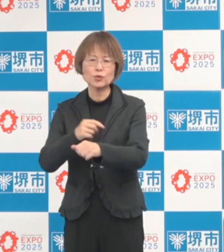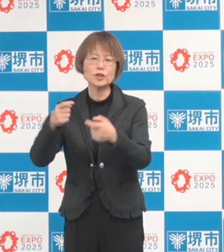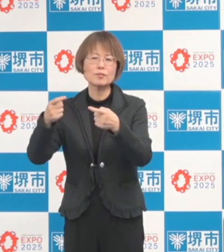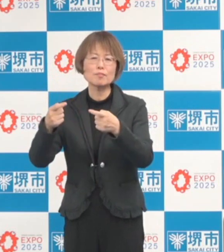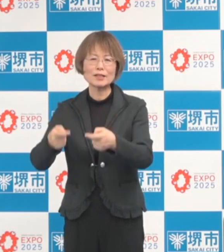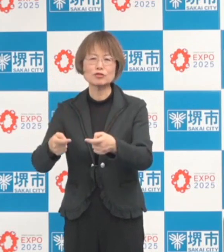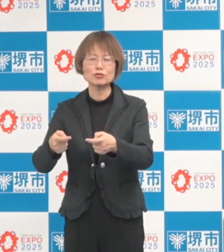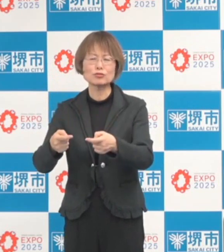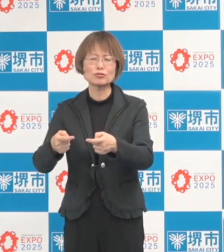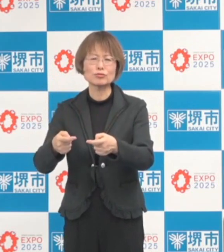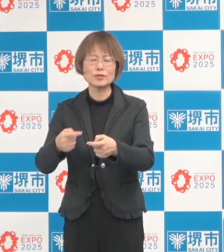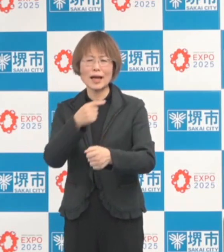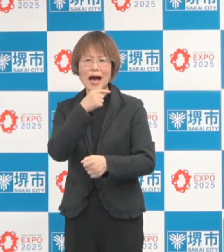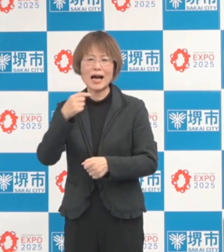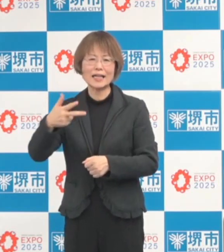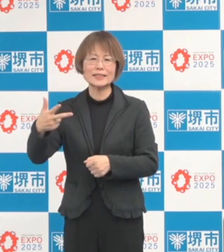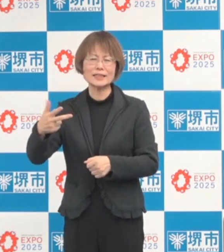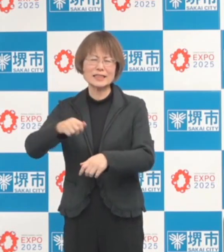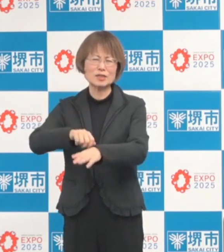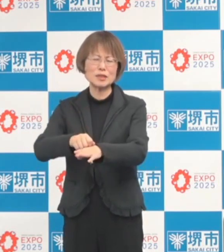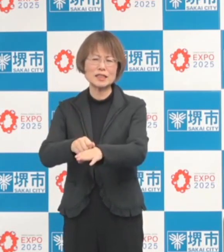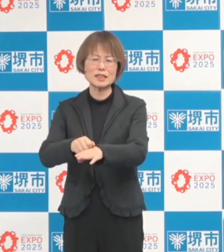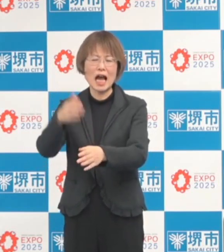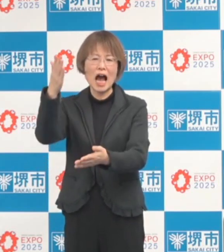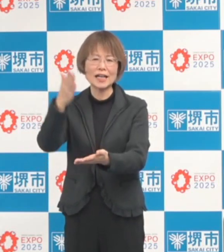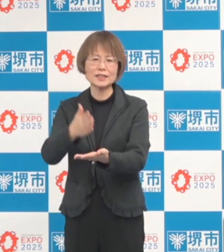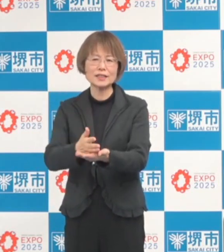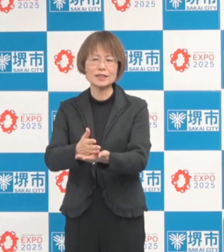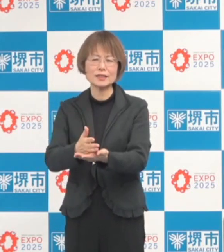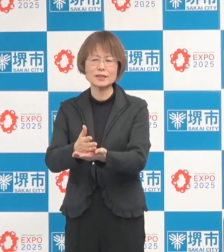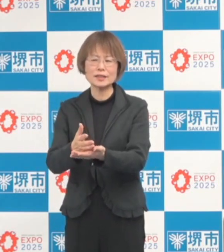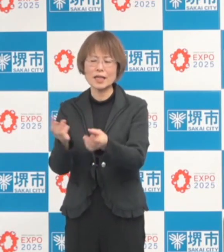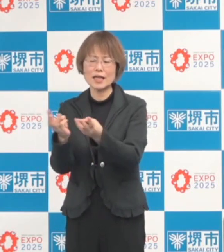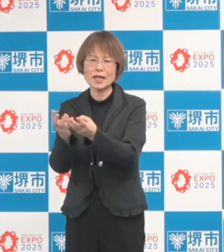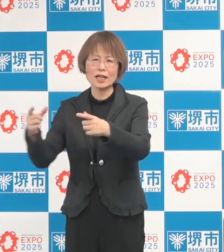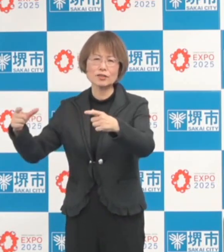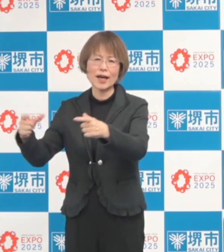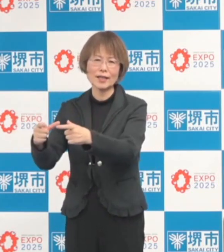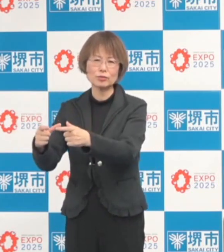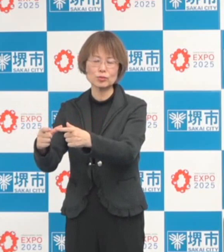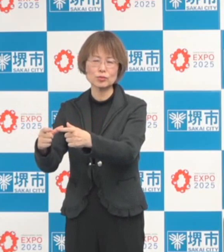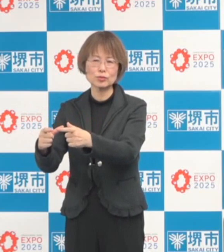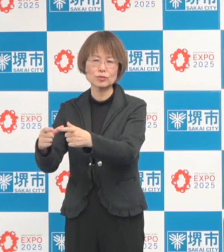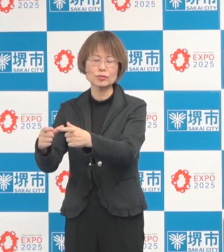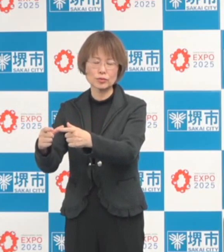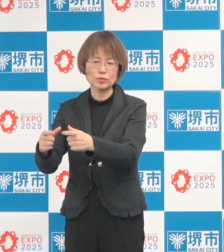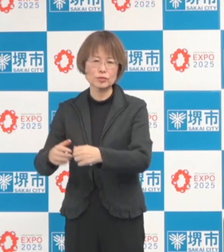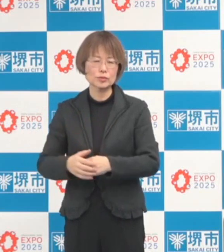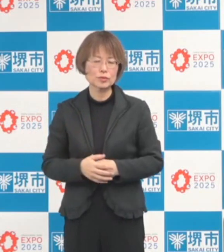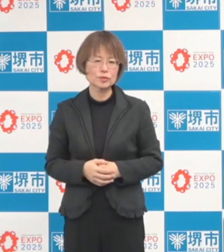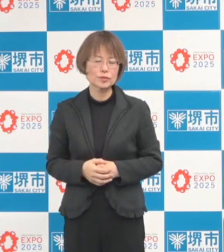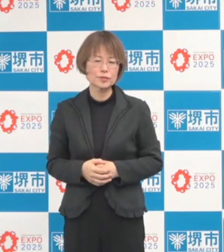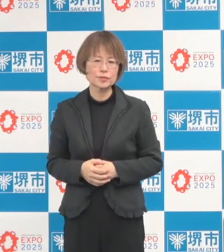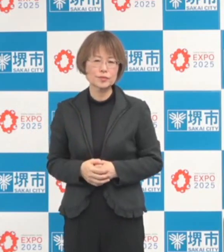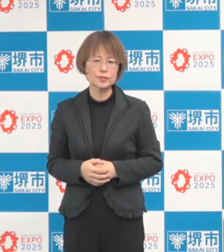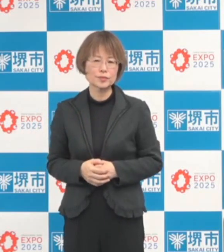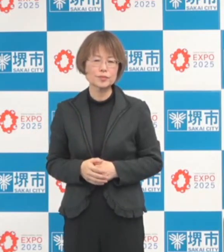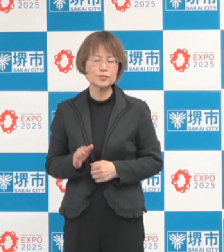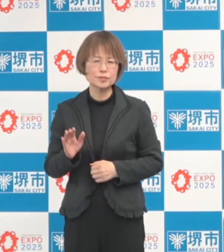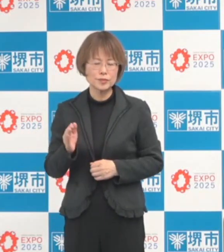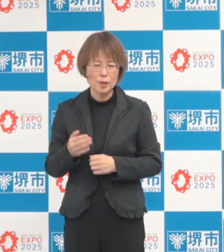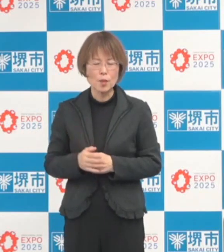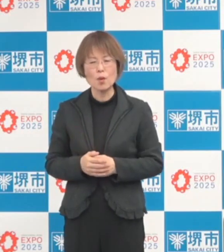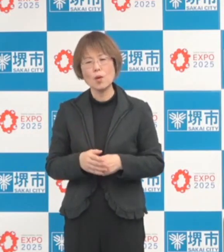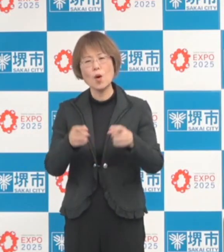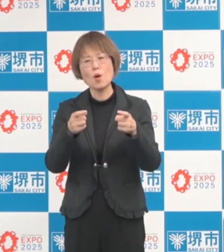厳しい中でですね、廃止や減少傾向にありますが、ただやはり公共交通を